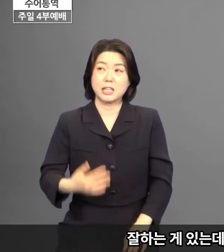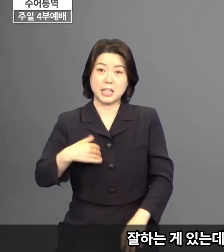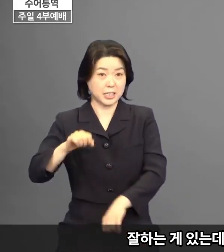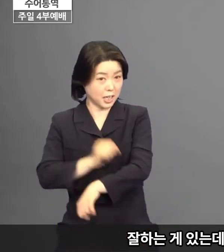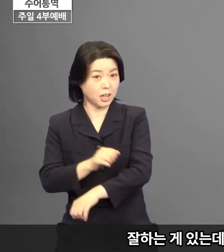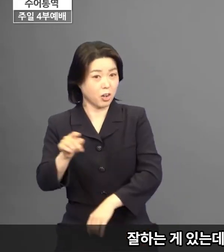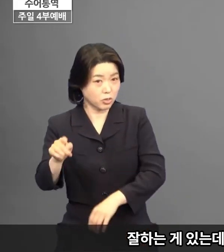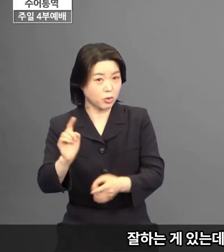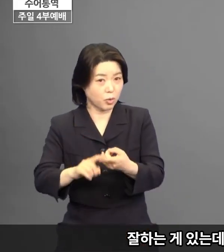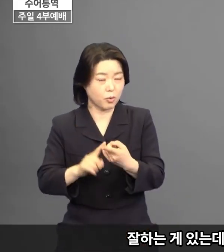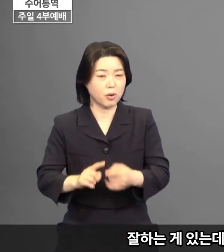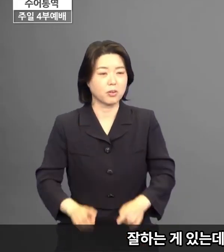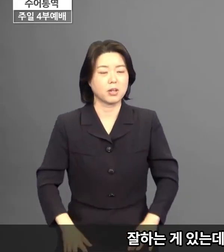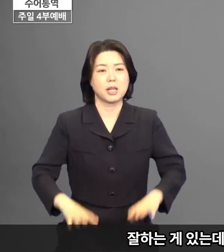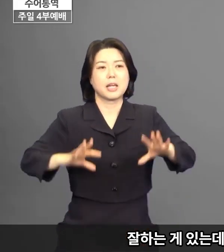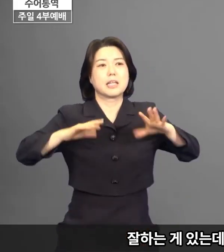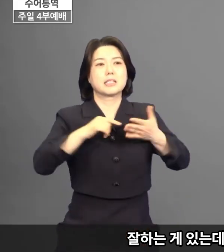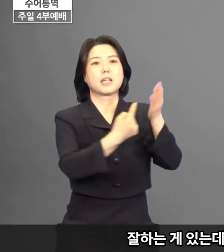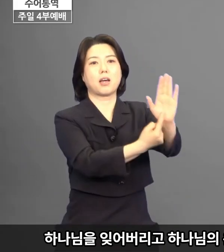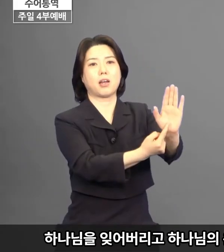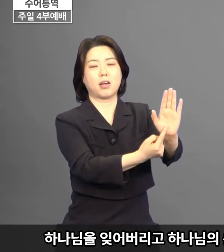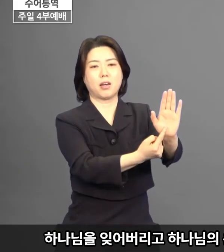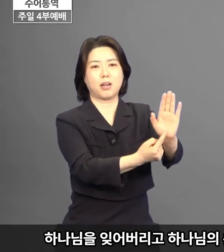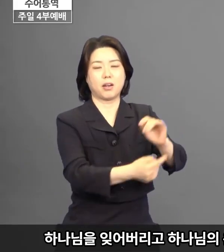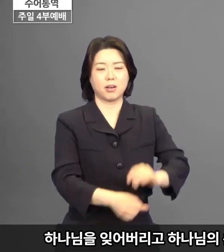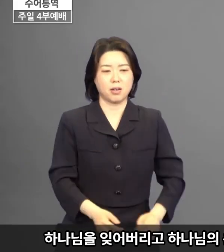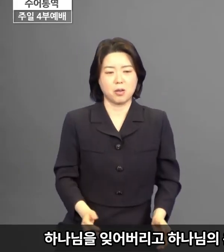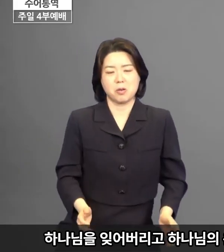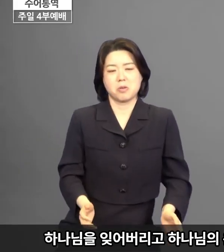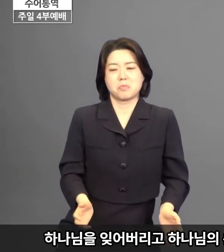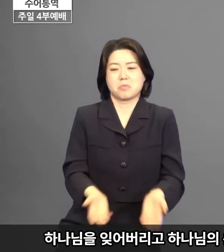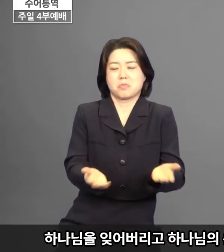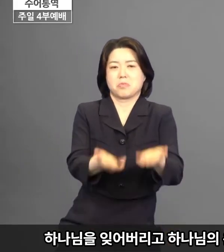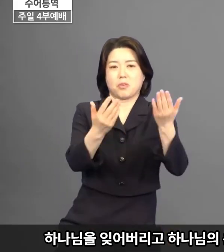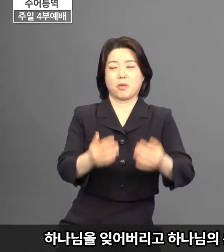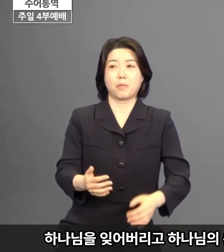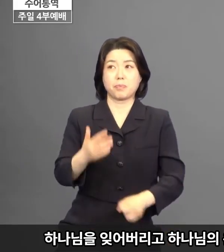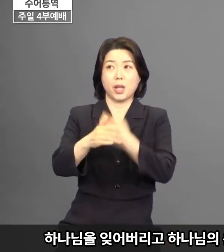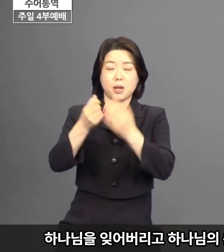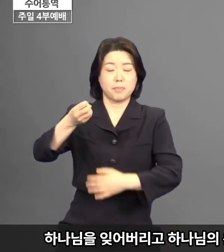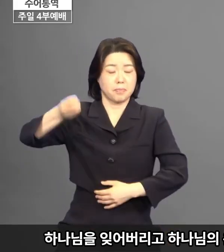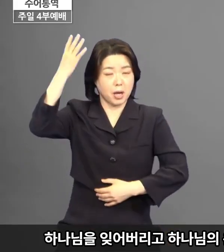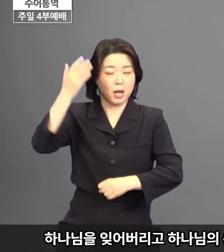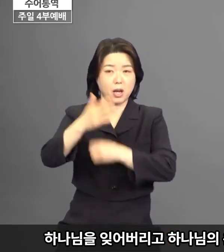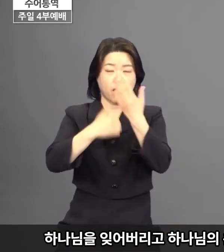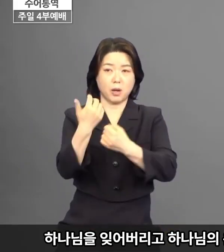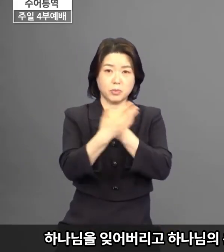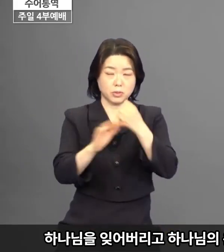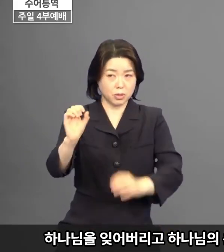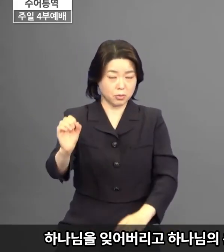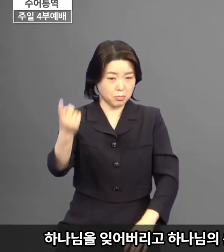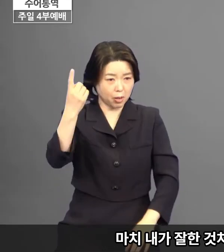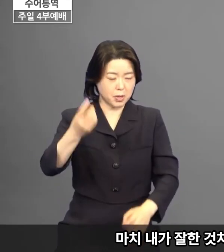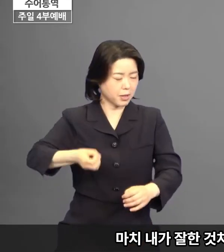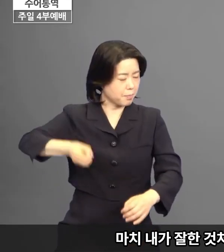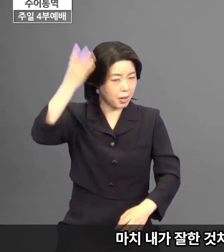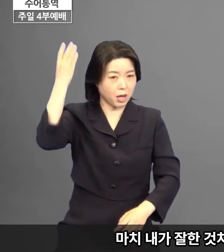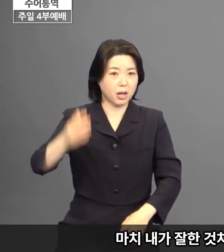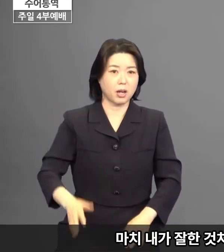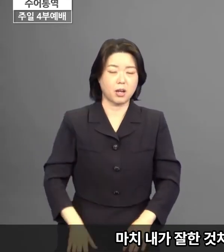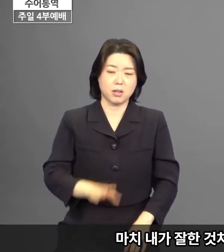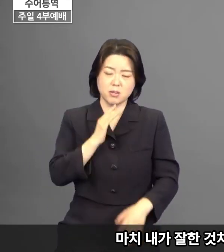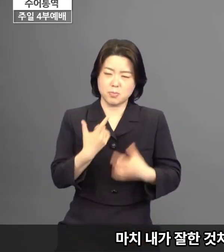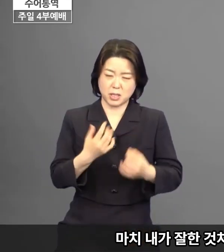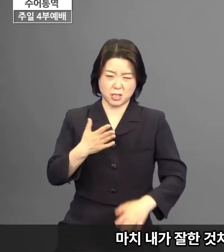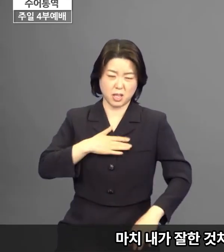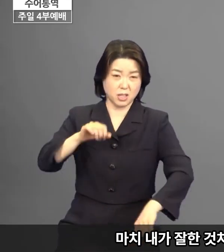있는데 그것을 자랑을 하다가 하나님을 잊어버리고 하나님의 은혜로 말미암아 된 것을 잊어버린 채 마치 내가